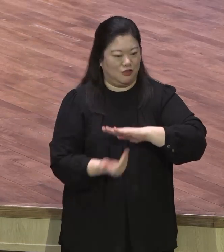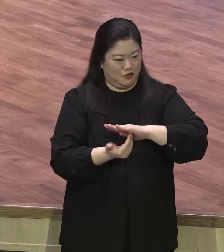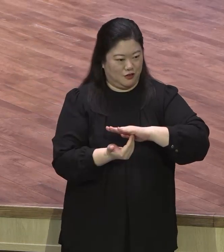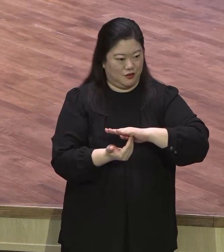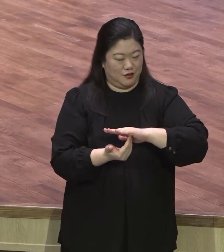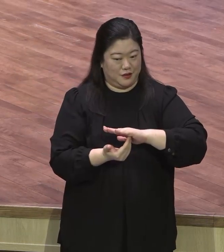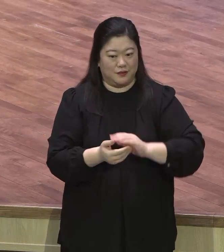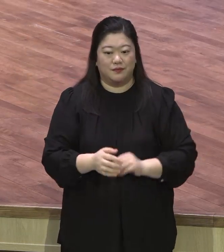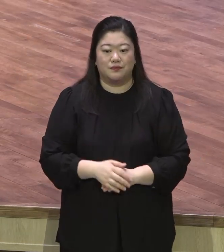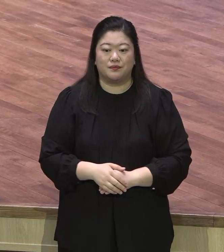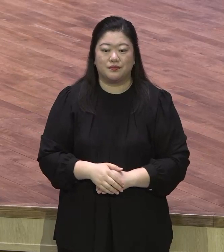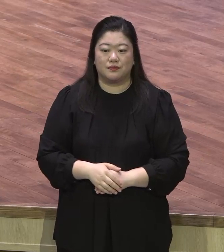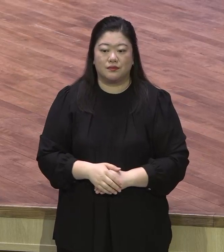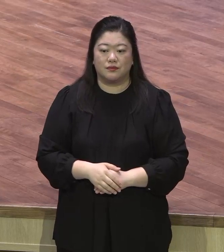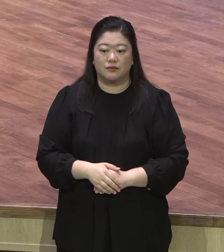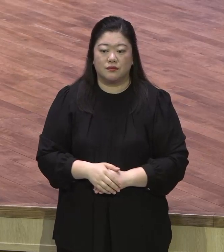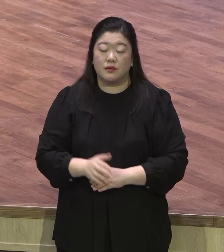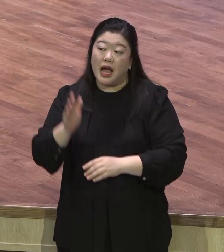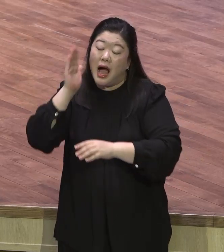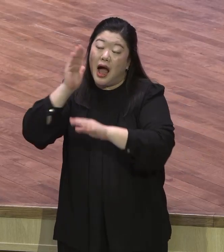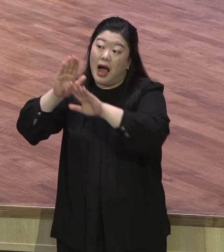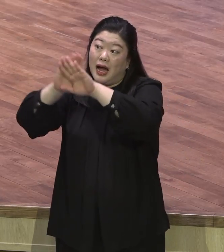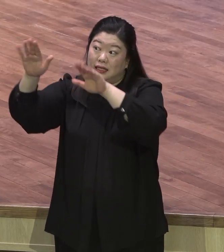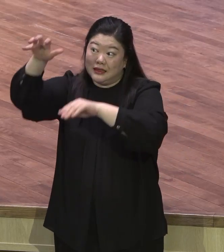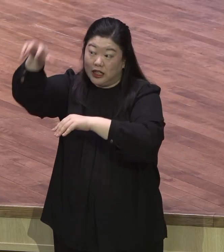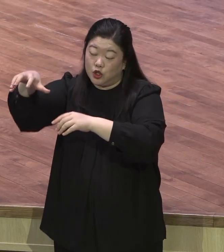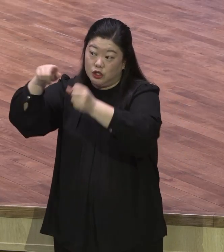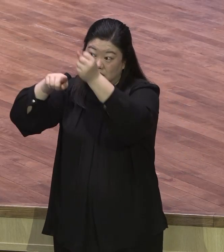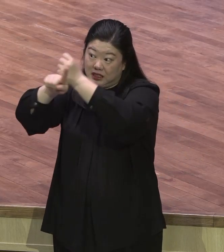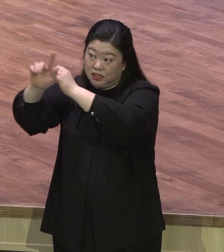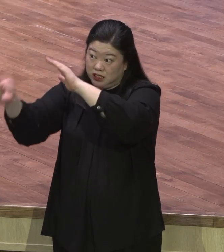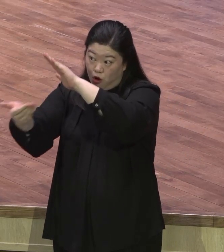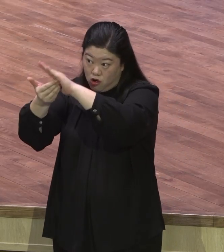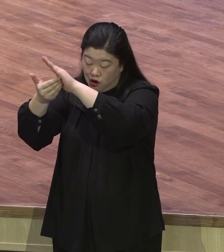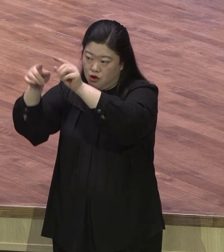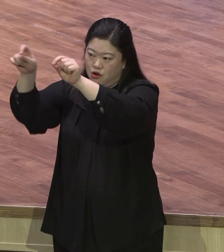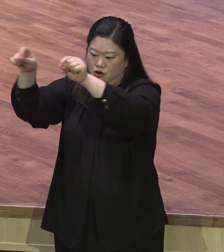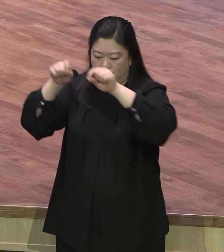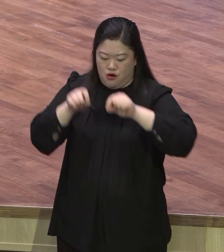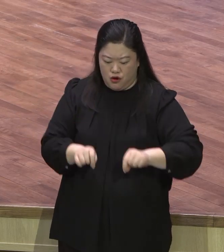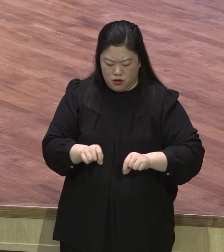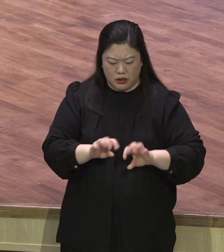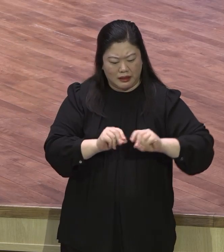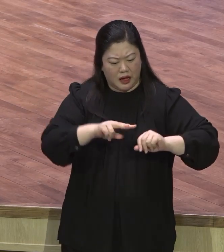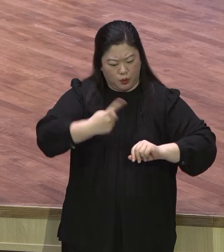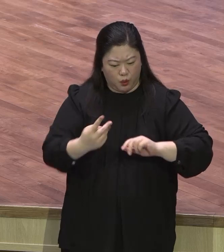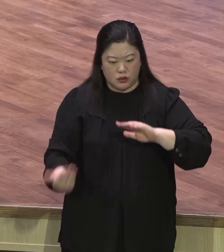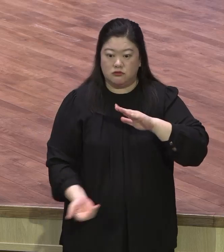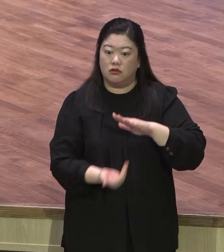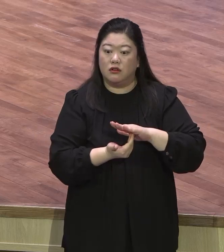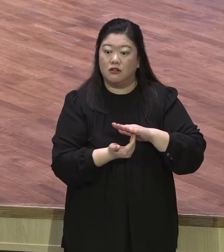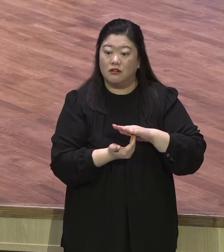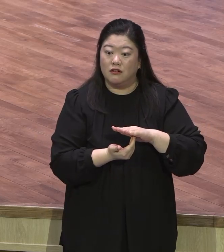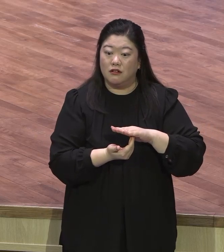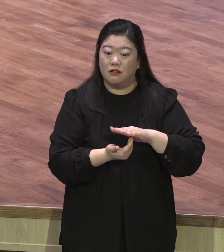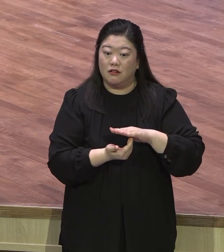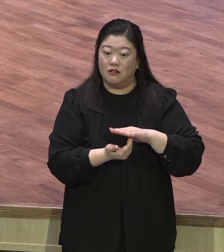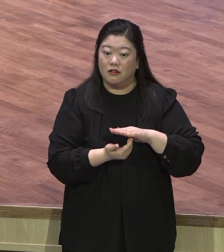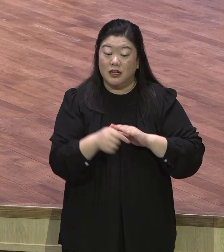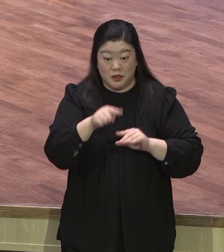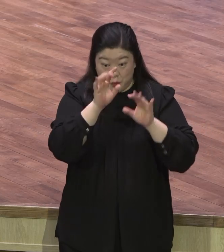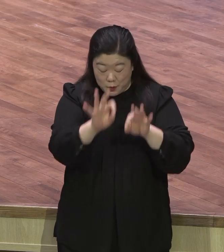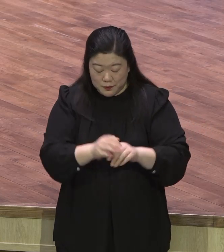하늘에서 이루어진 것처럼 이 땅에서도 이루어지기를 원합니다 예수님께서 말씀하신 기도의 원리인 동시에